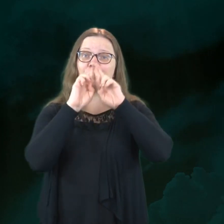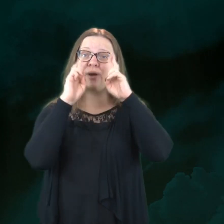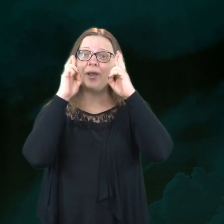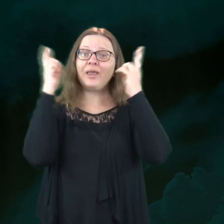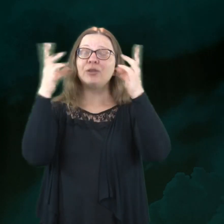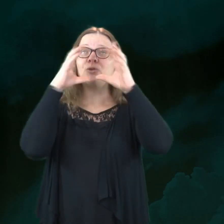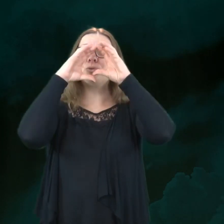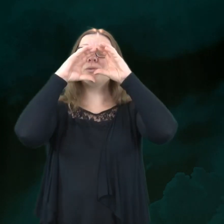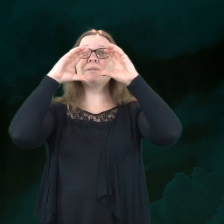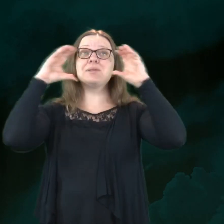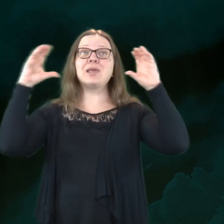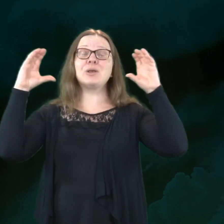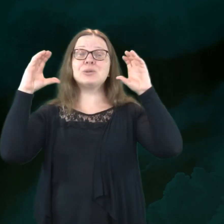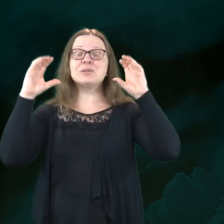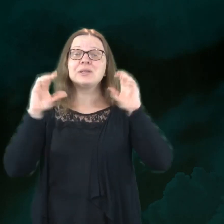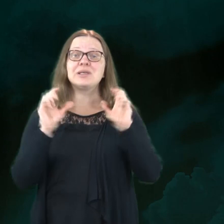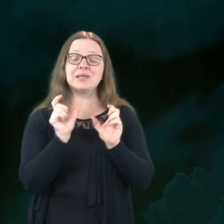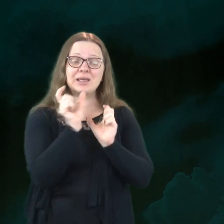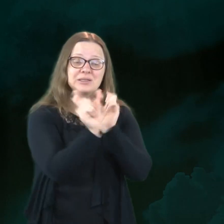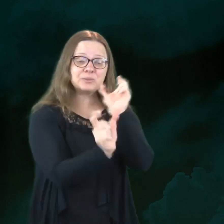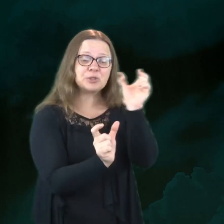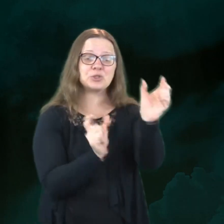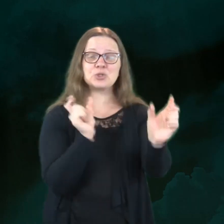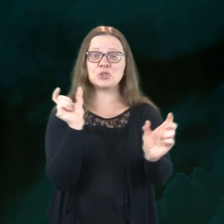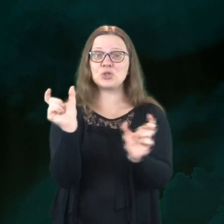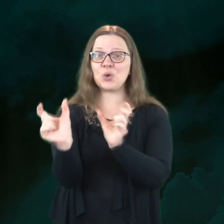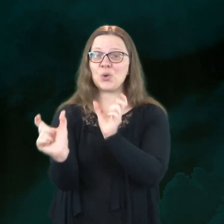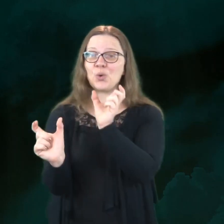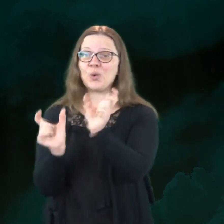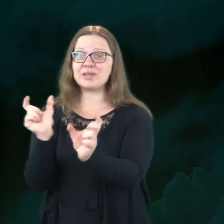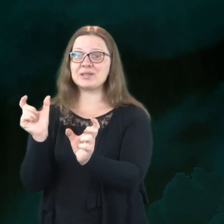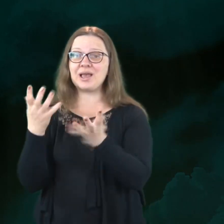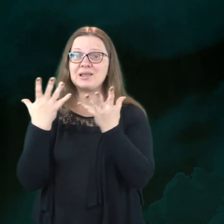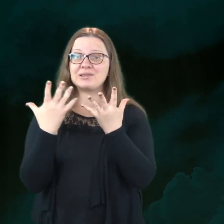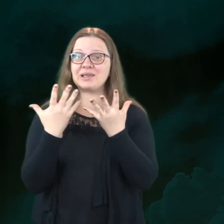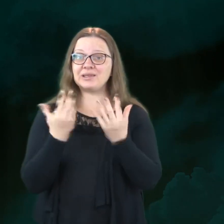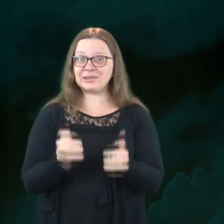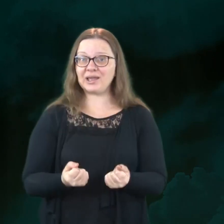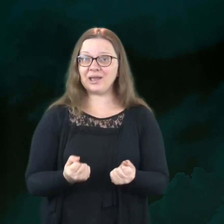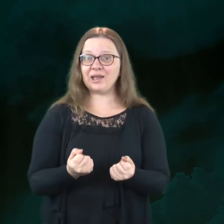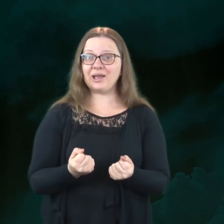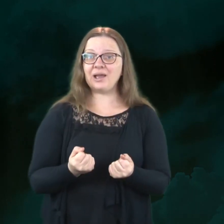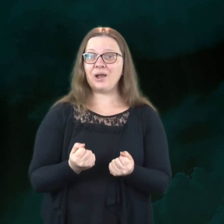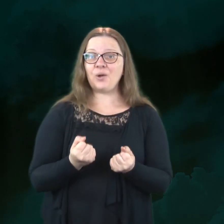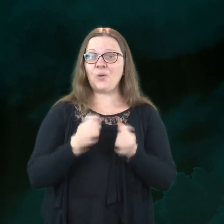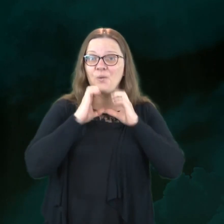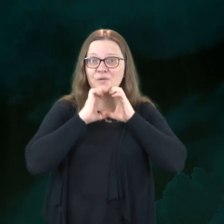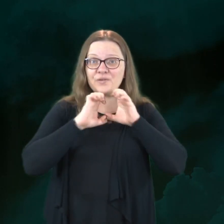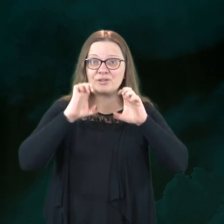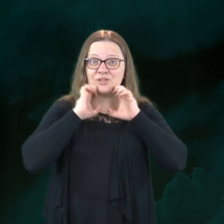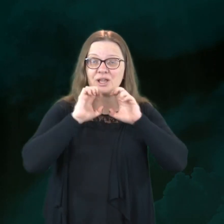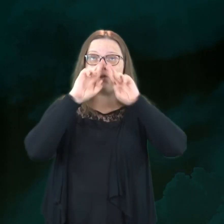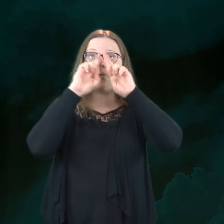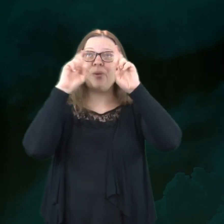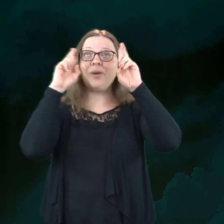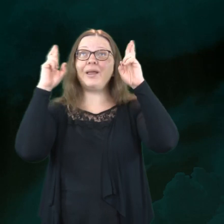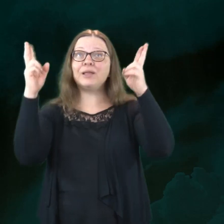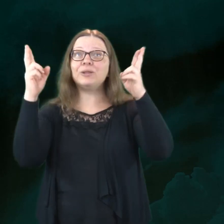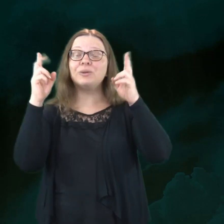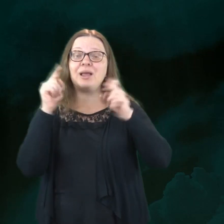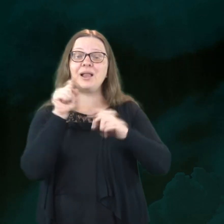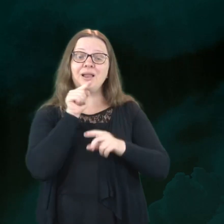nos corações dessas pessoas, quando chega um comportor na rua com uma pessoa, muitas vezes com semblante